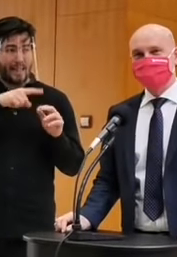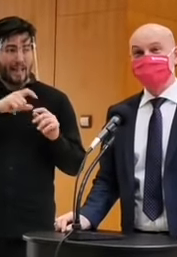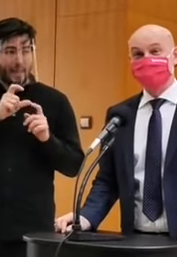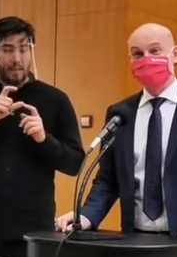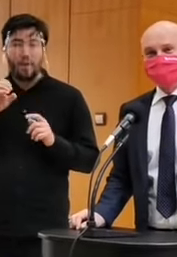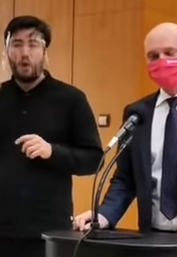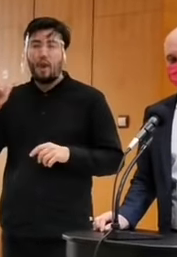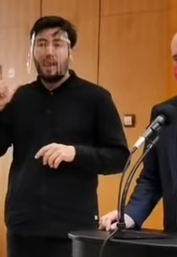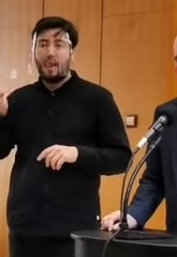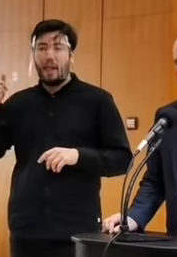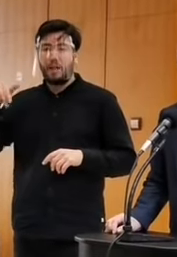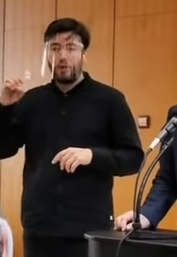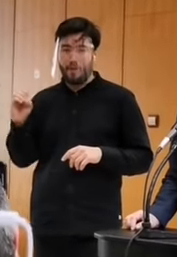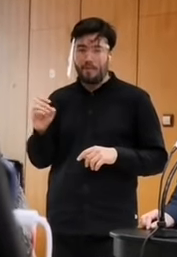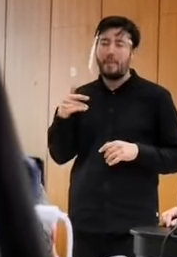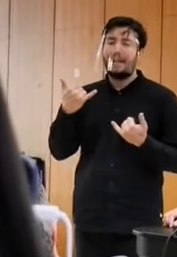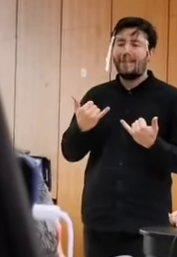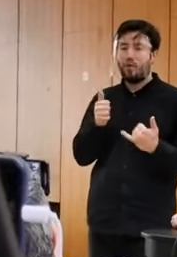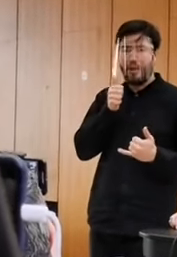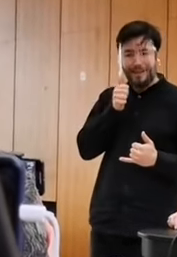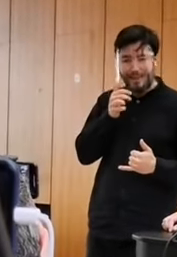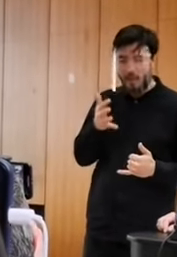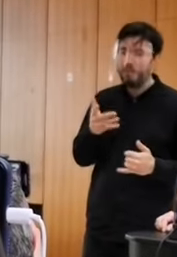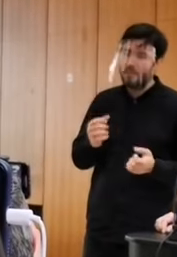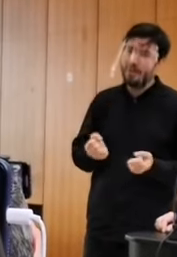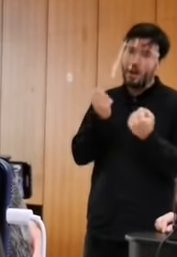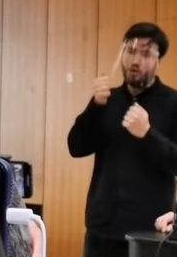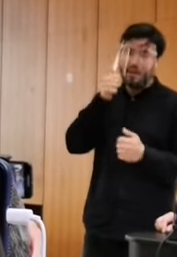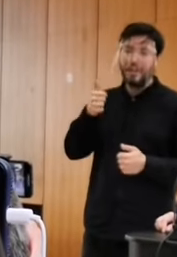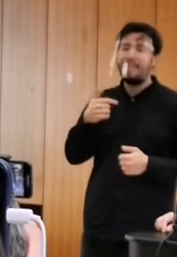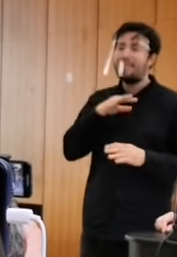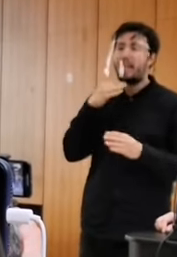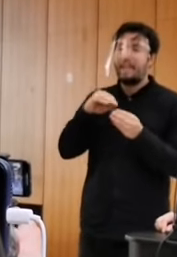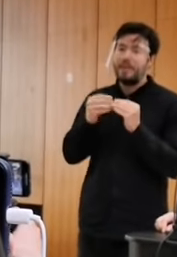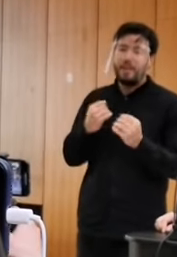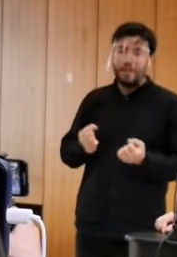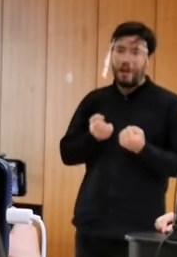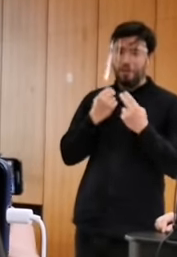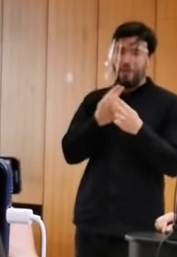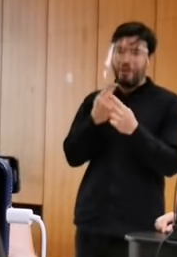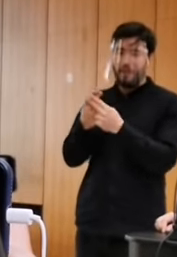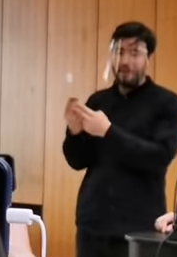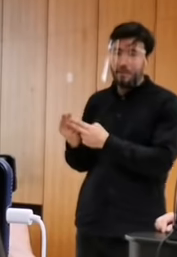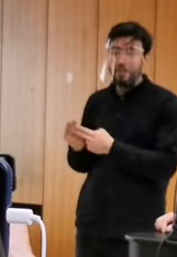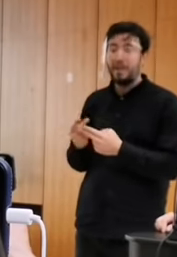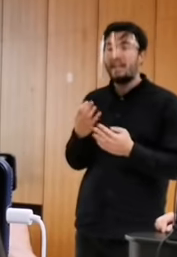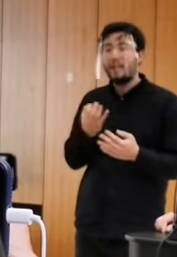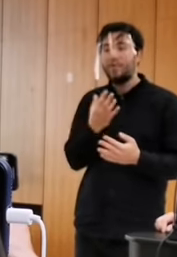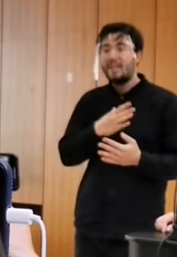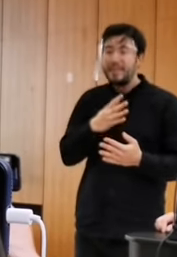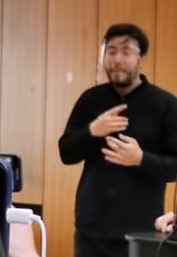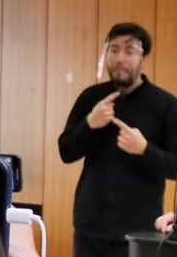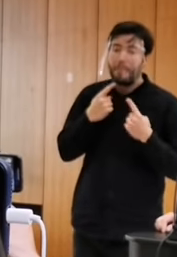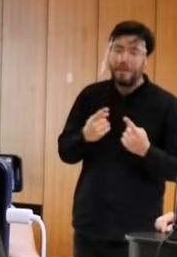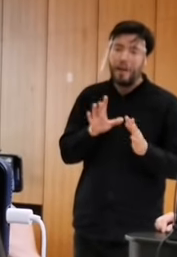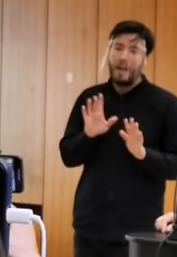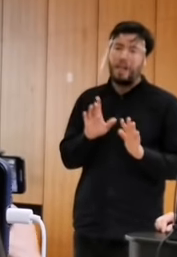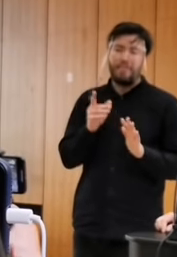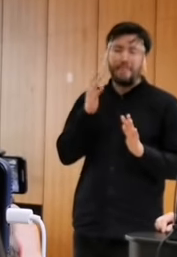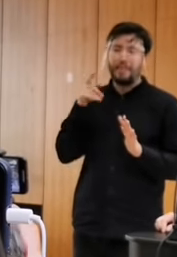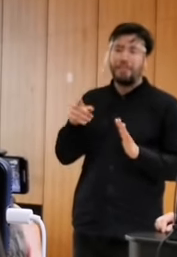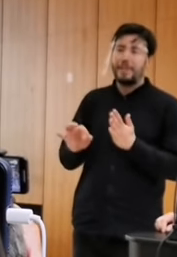Tieto dni sú veľmi náročné dni a mne sa bude aj veľmi ťažko odpovedať na veľa vecí. Možno by som chcel aj niečo vysloviť, ale myslím si, že